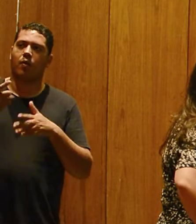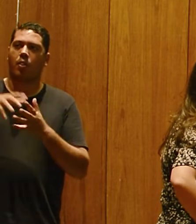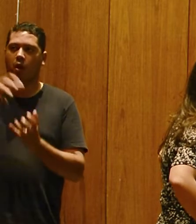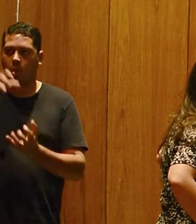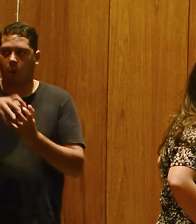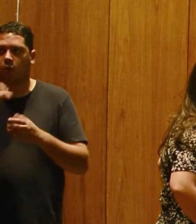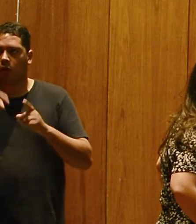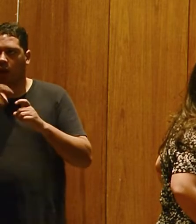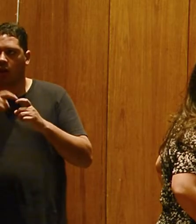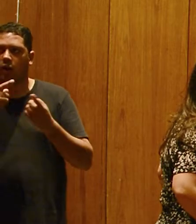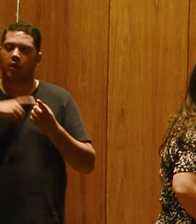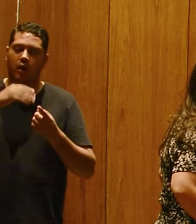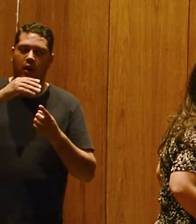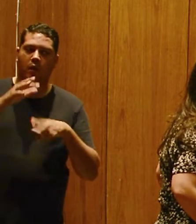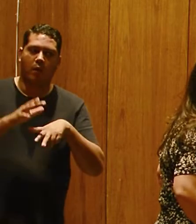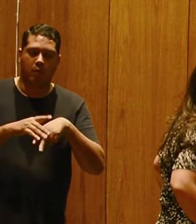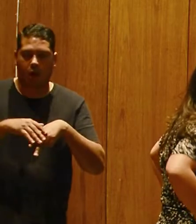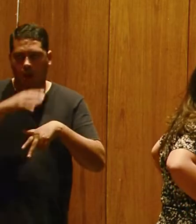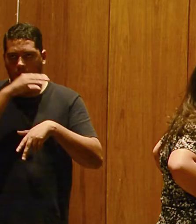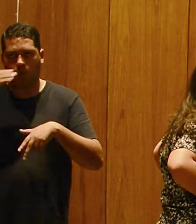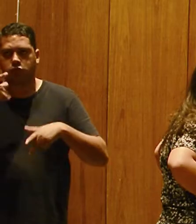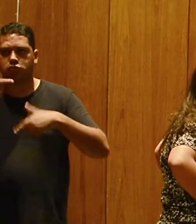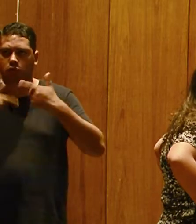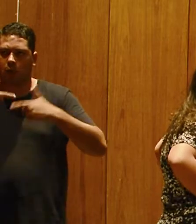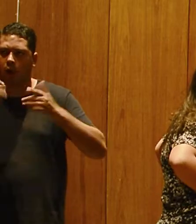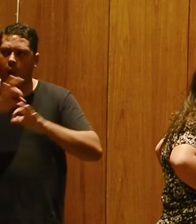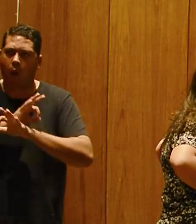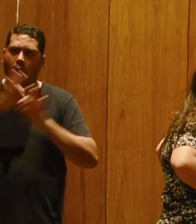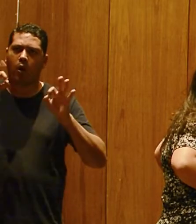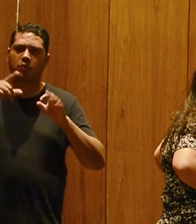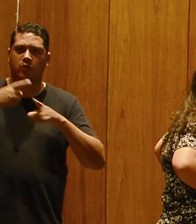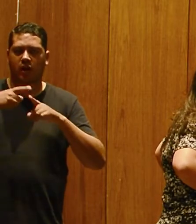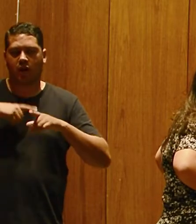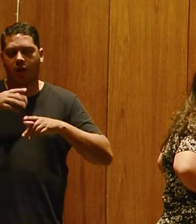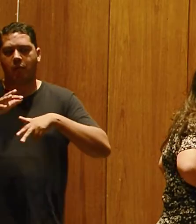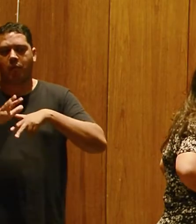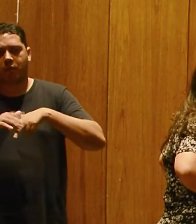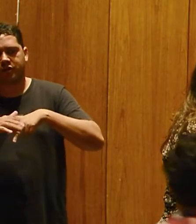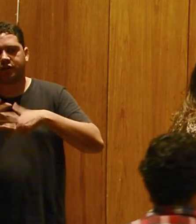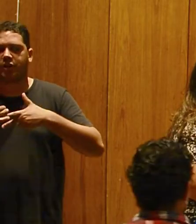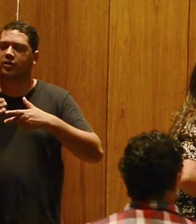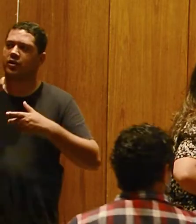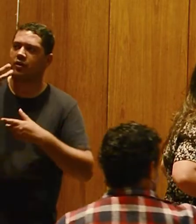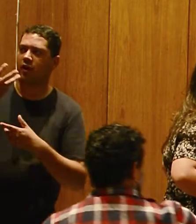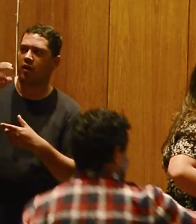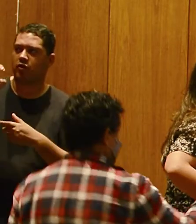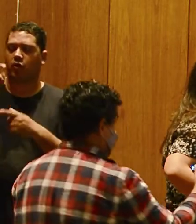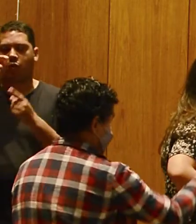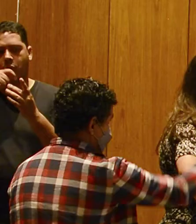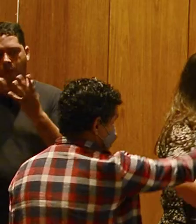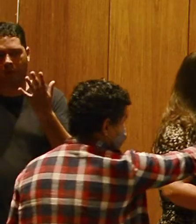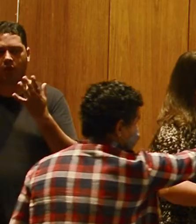e o trabalho é fantástico com essa população, né? Tem pacientes aí que com 3, 5 meses